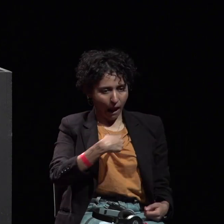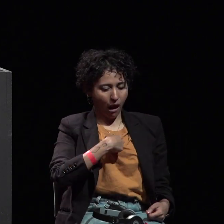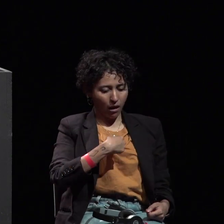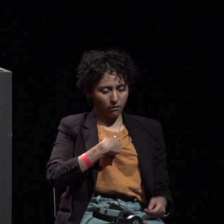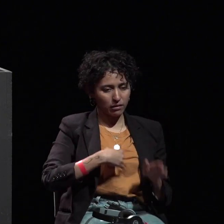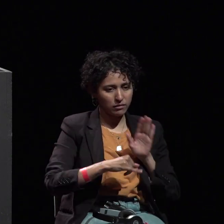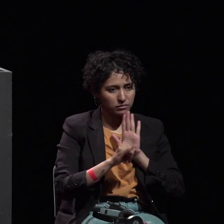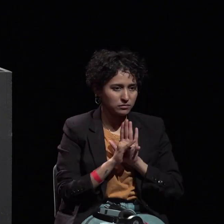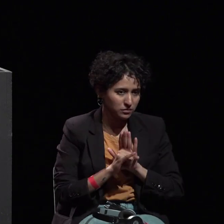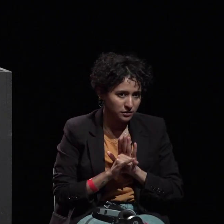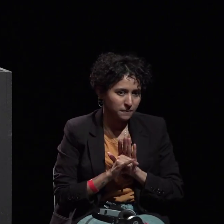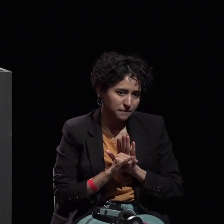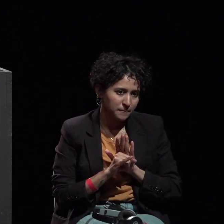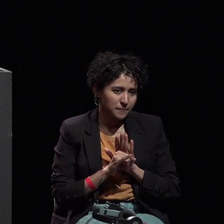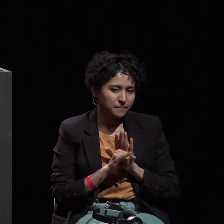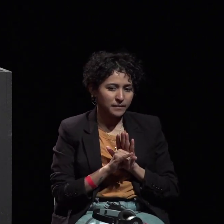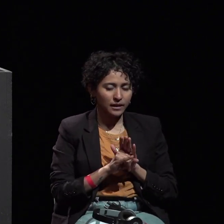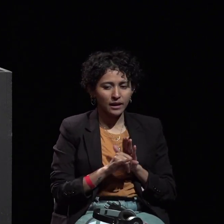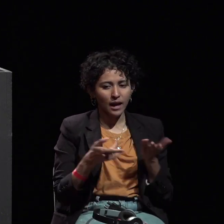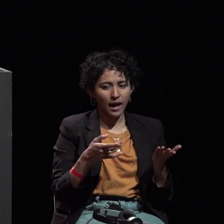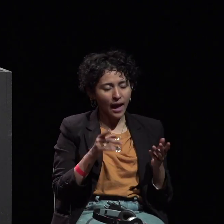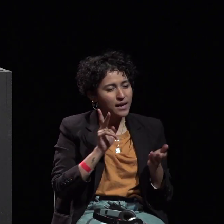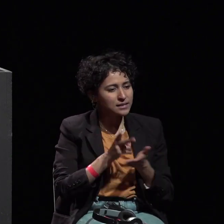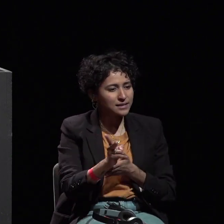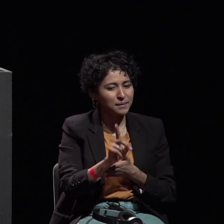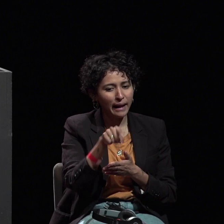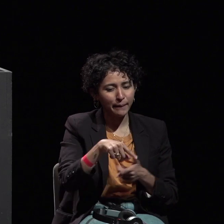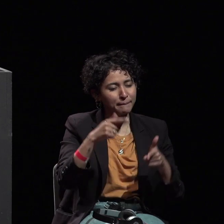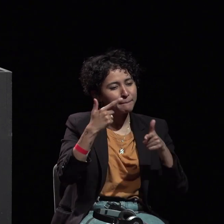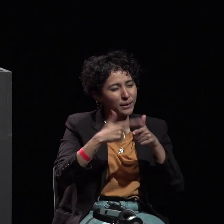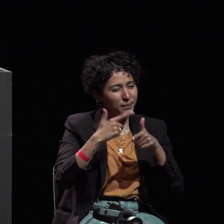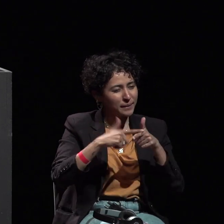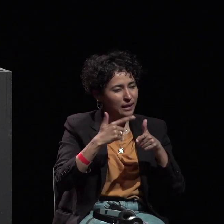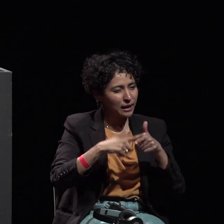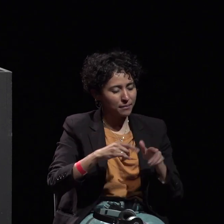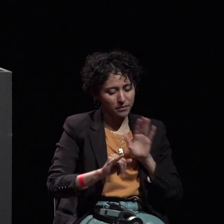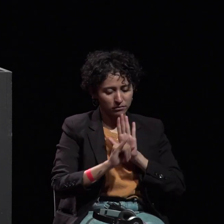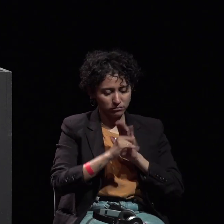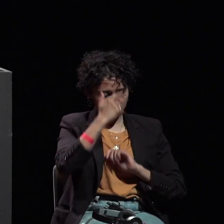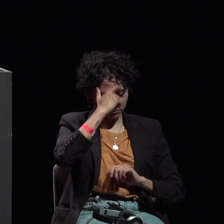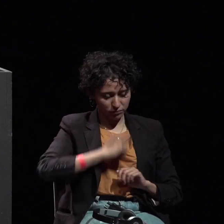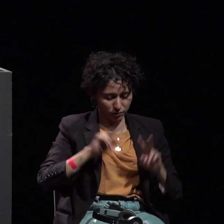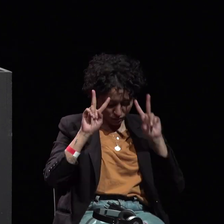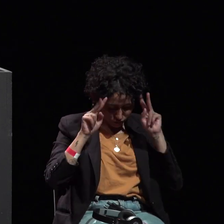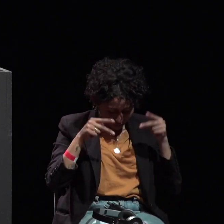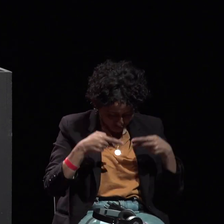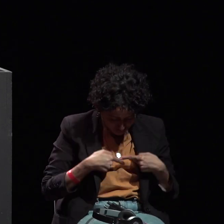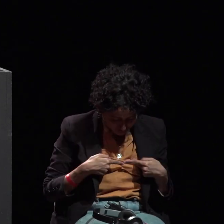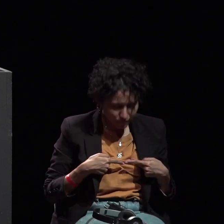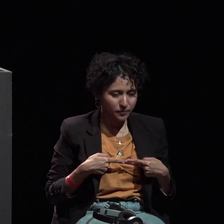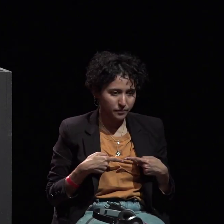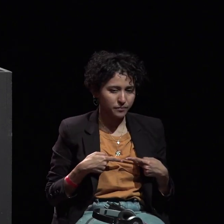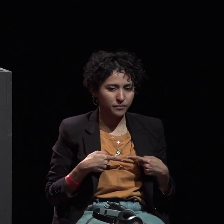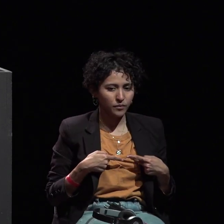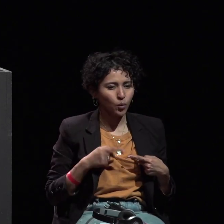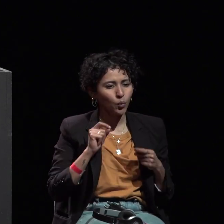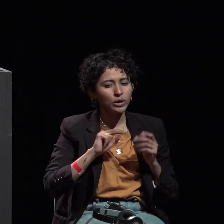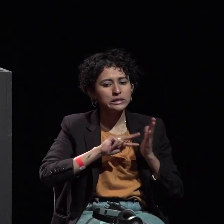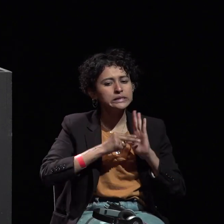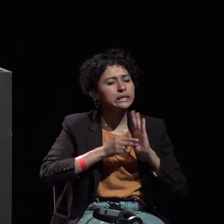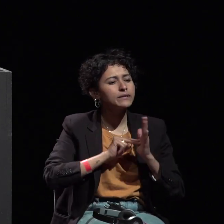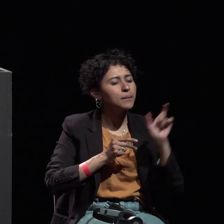derivados do problema do sujeito autocentrado, né, dos conceitos etnográficos de eu ou de pessoa, né, que